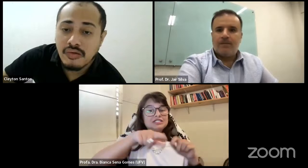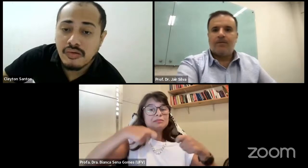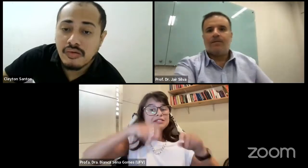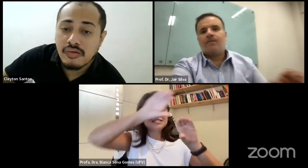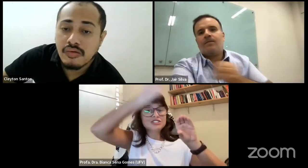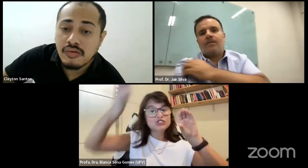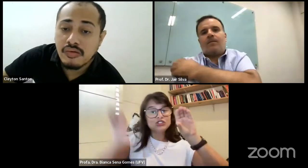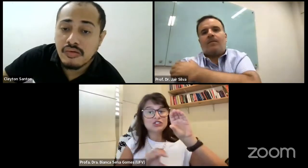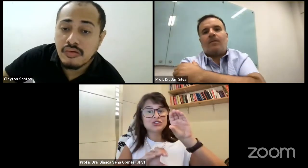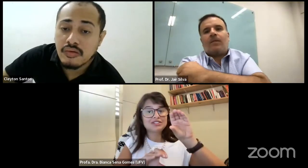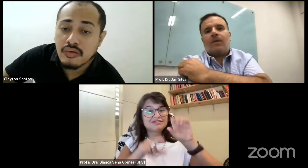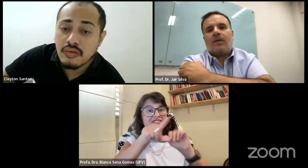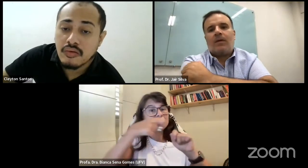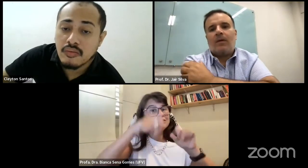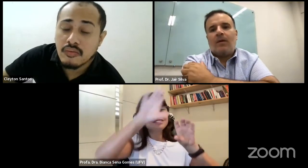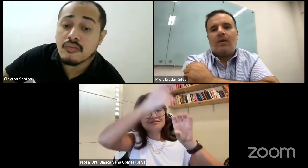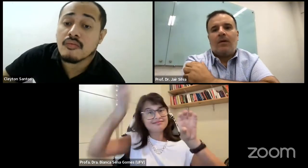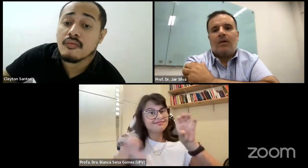isso?